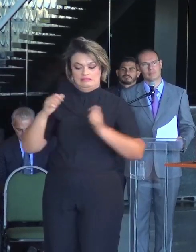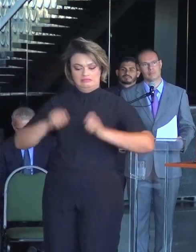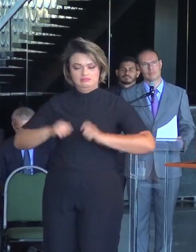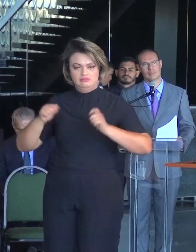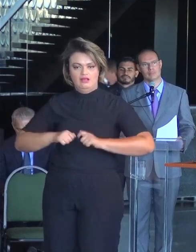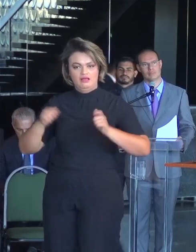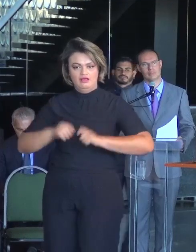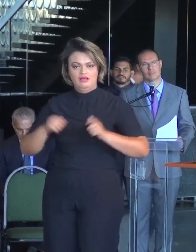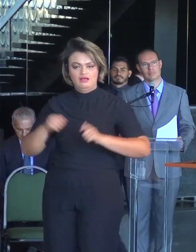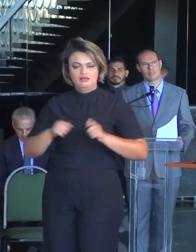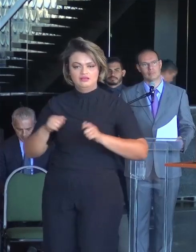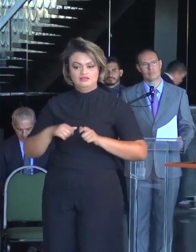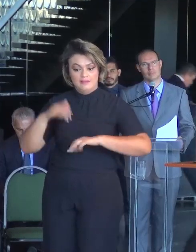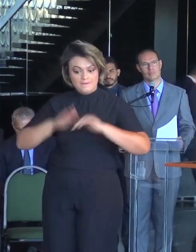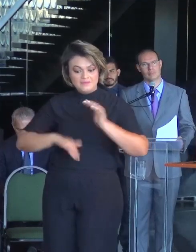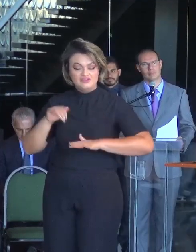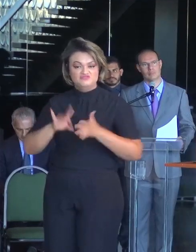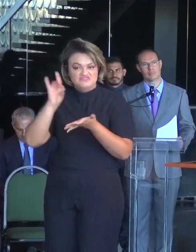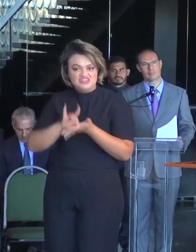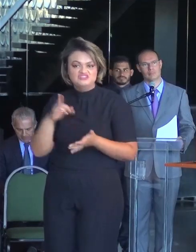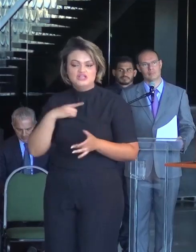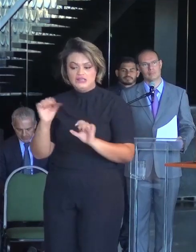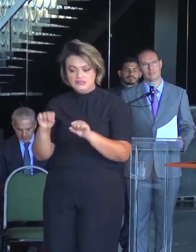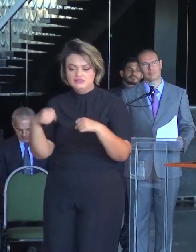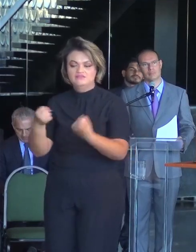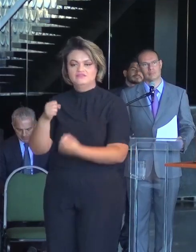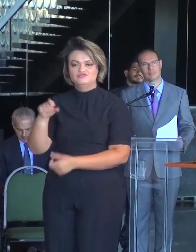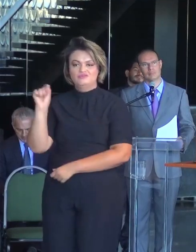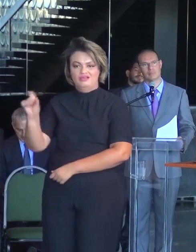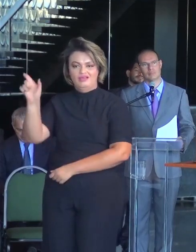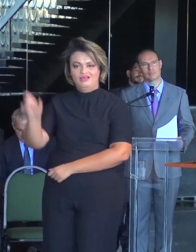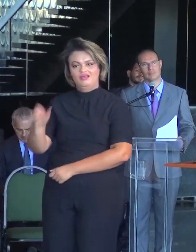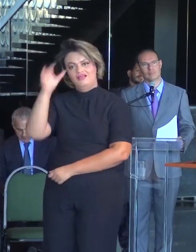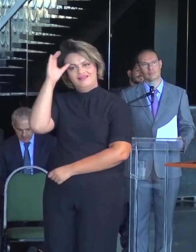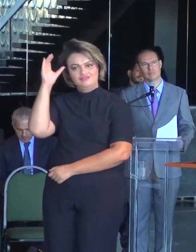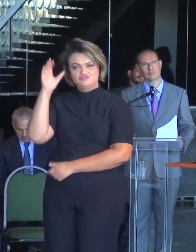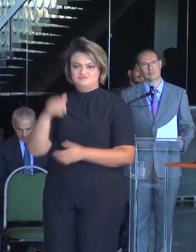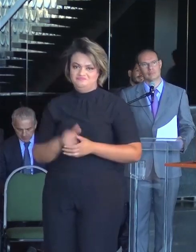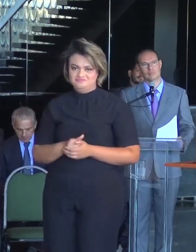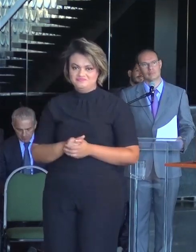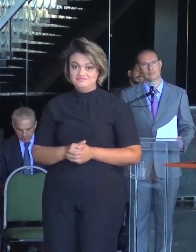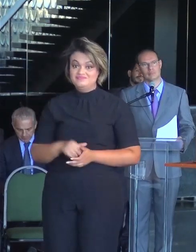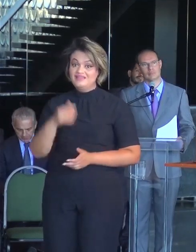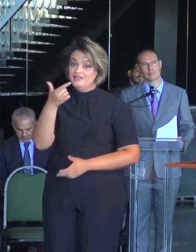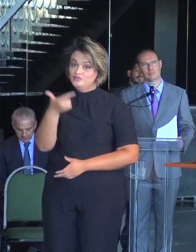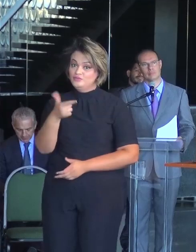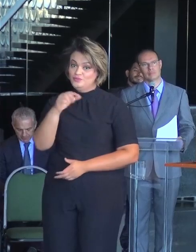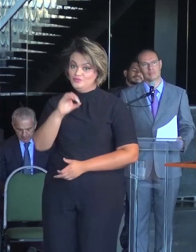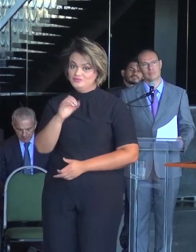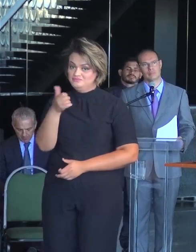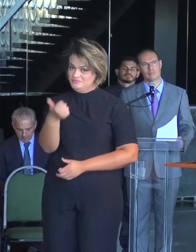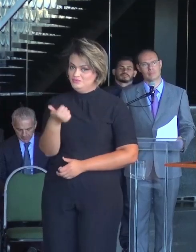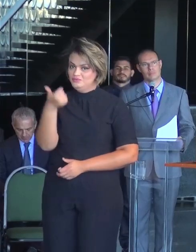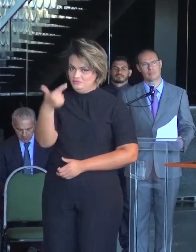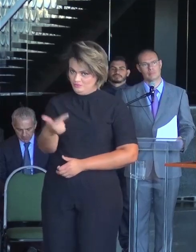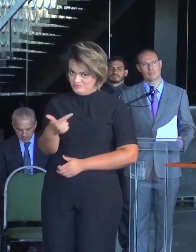capaz, pulsante, em defesa do consumidor. Até que em 2012,